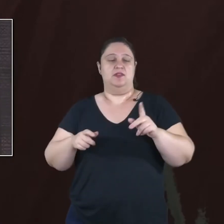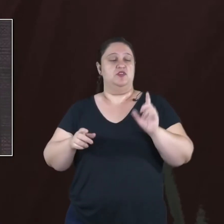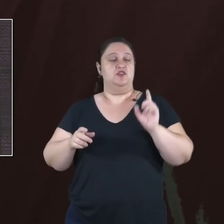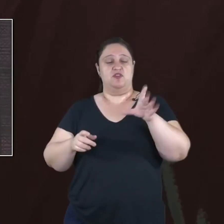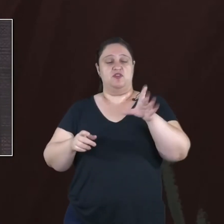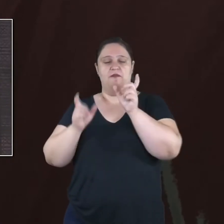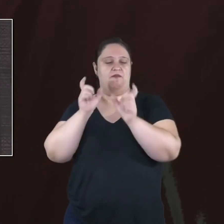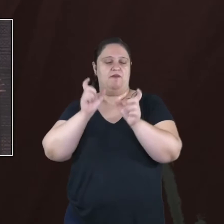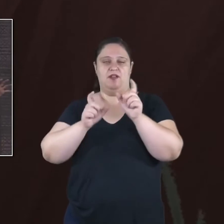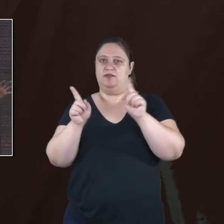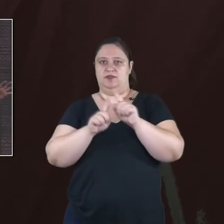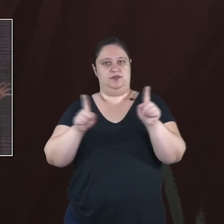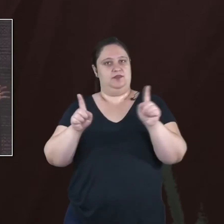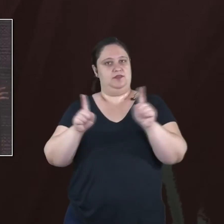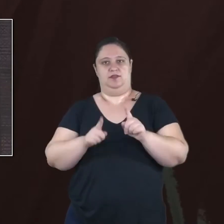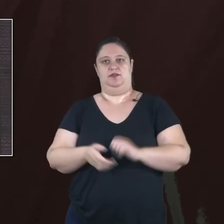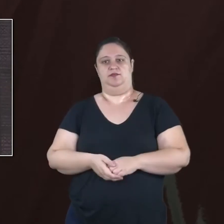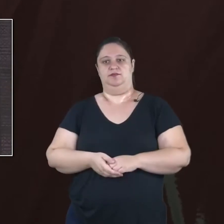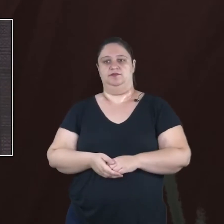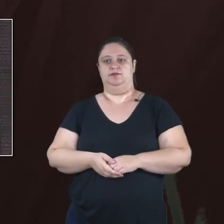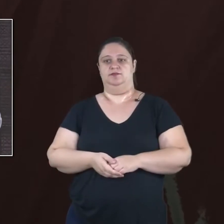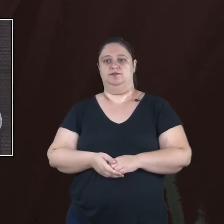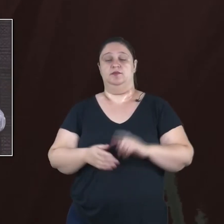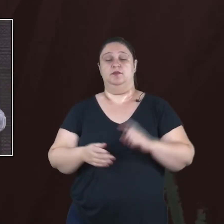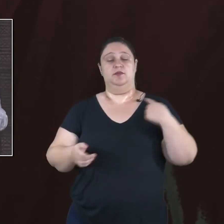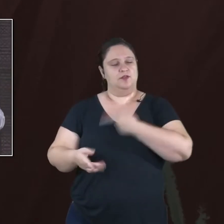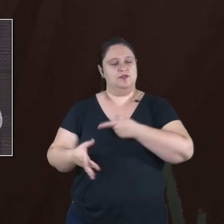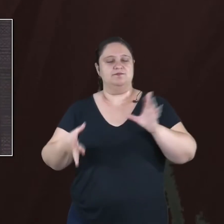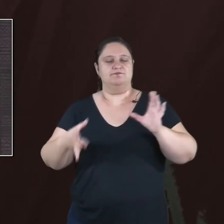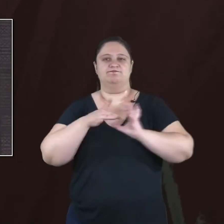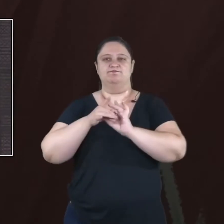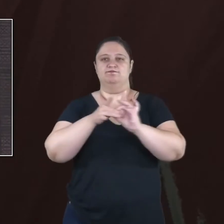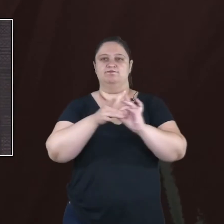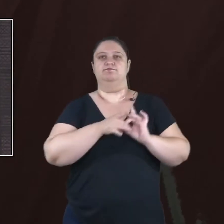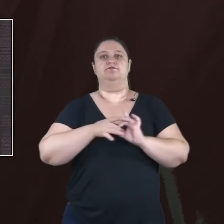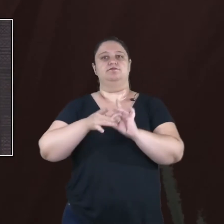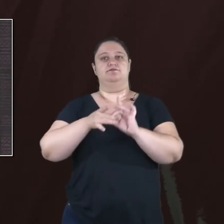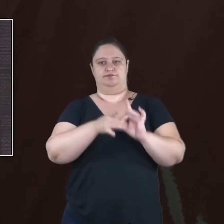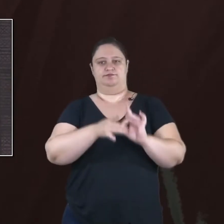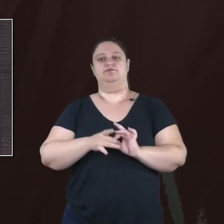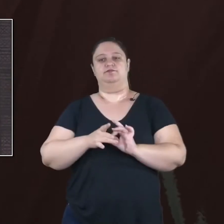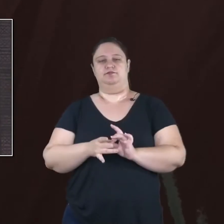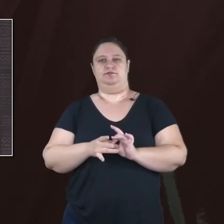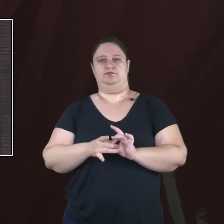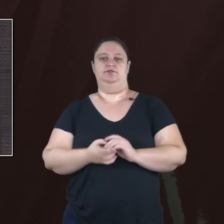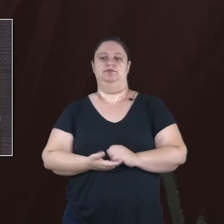disputando posição. Graças a Deus, a unidade entre nós, a unanimidade, não é isso?